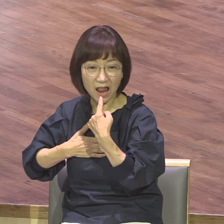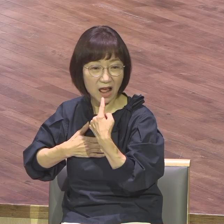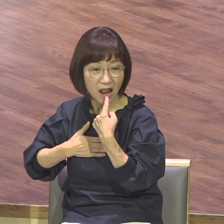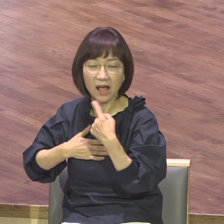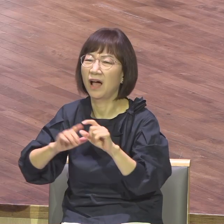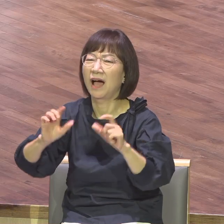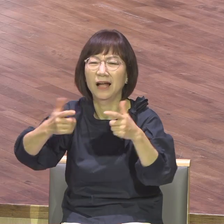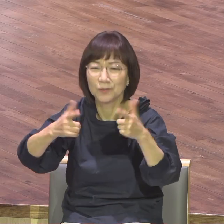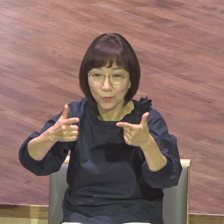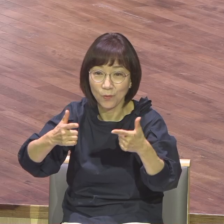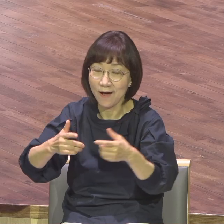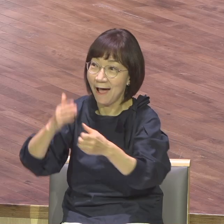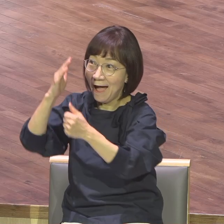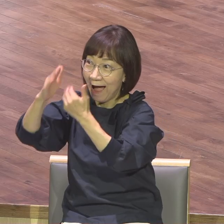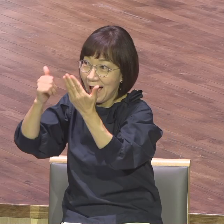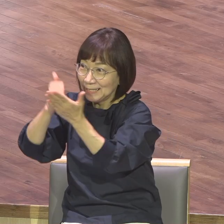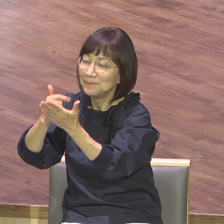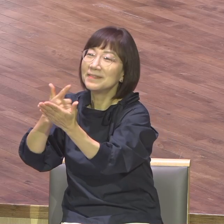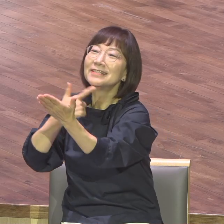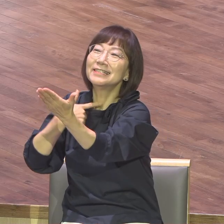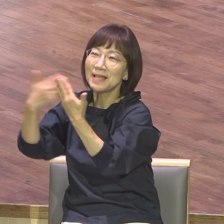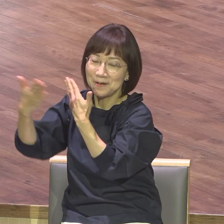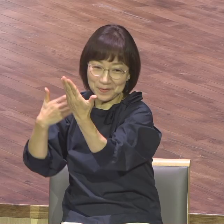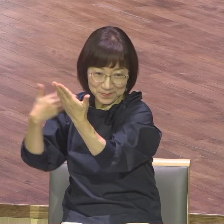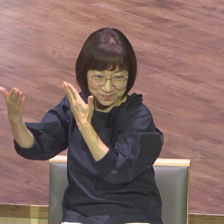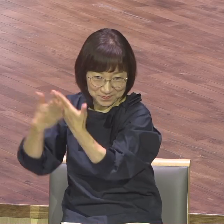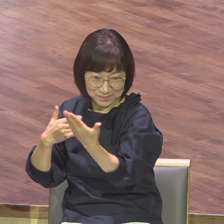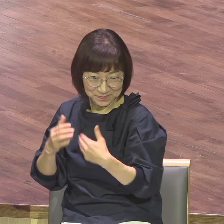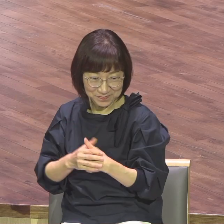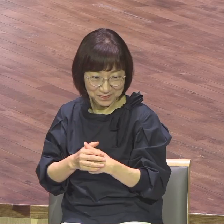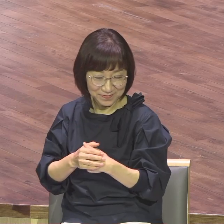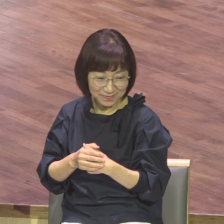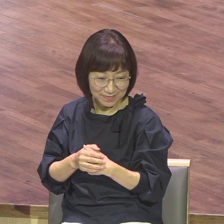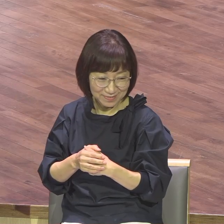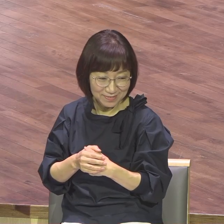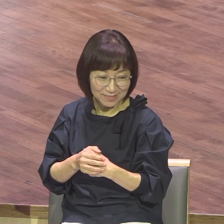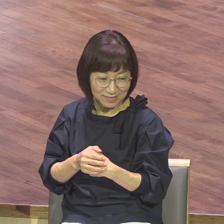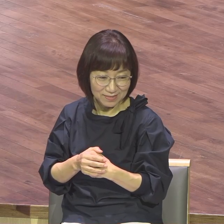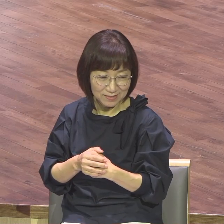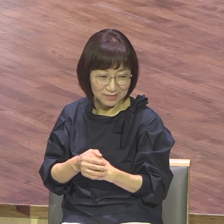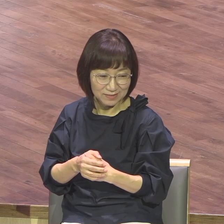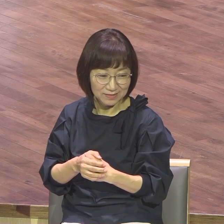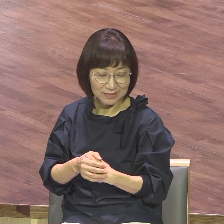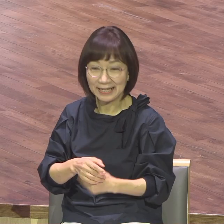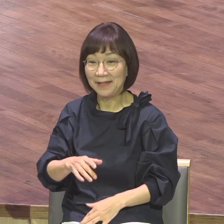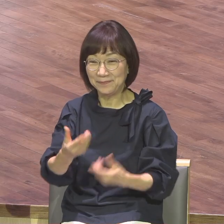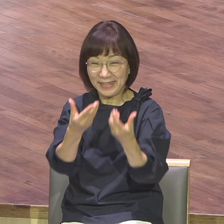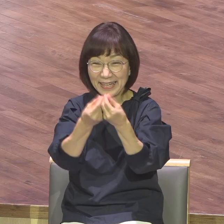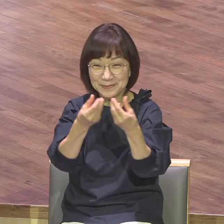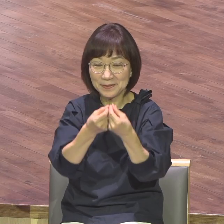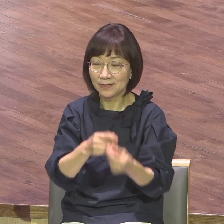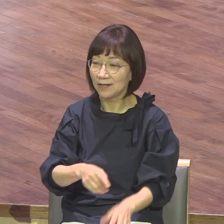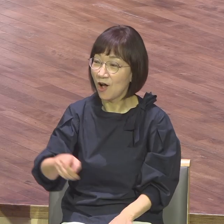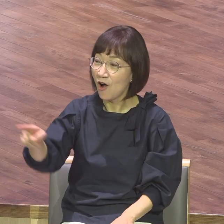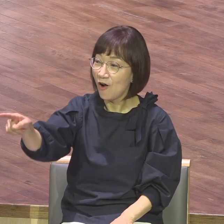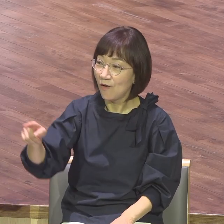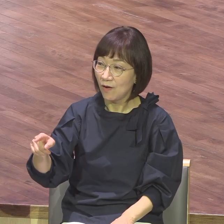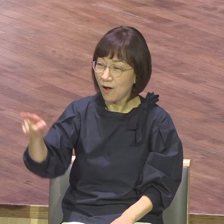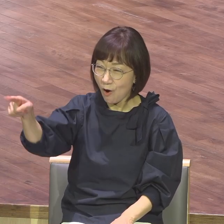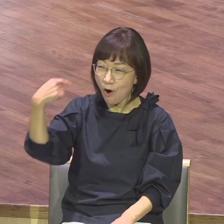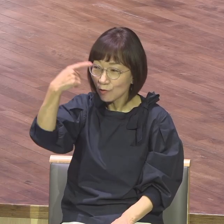서로 그렇잖아요. 얼만큼 저 사람을 안다가 다르잖아요. 급수가 부부 사이 안다하고 친구